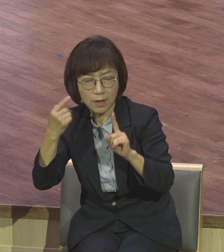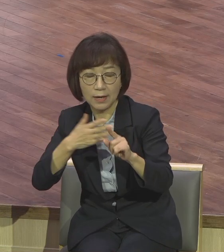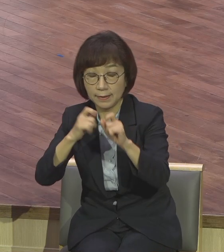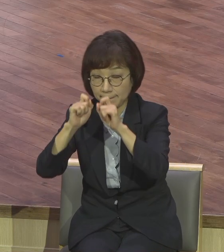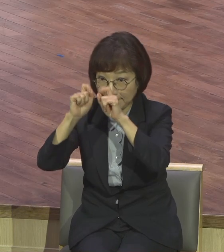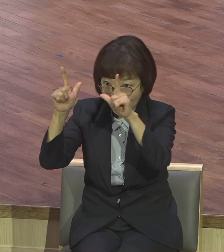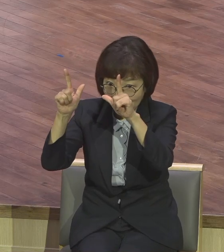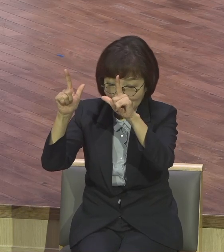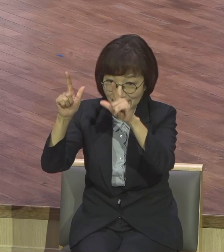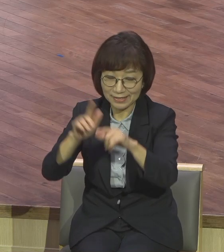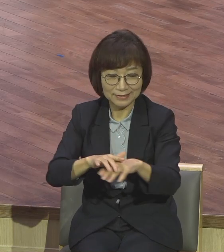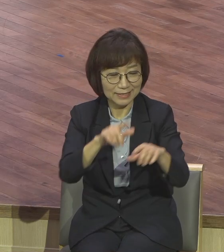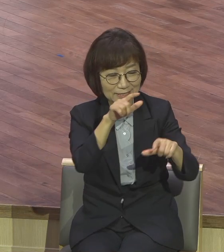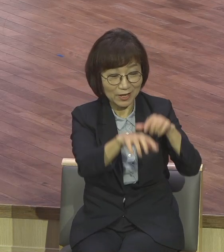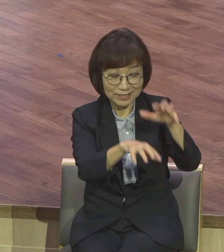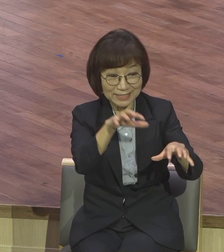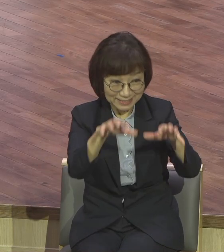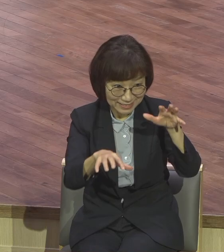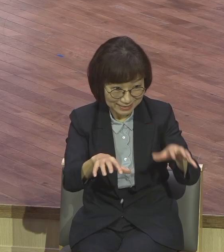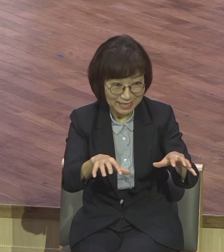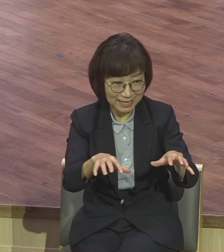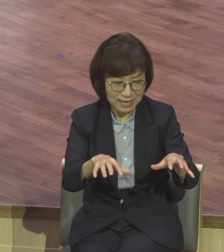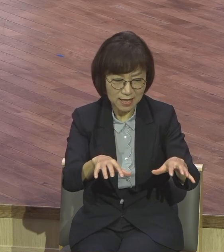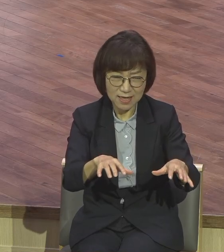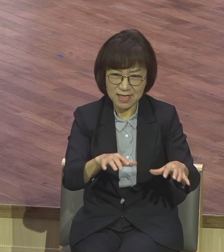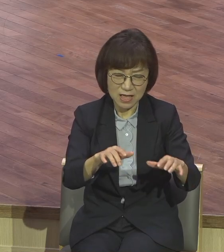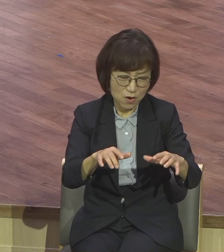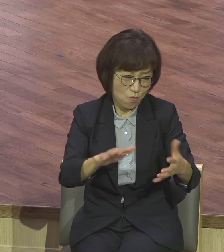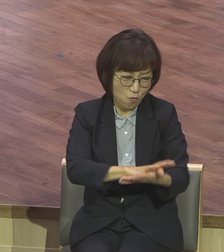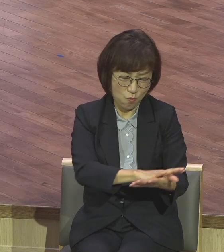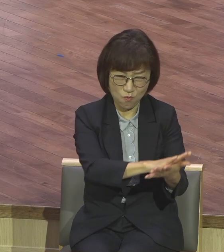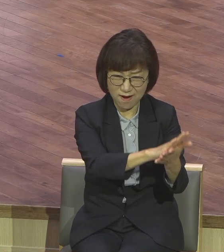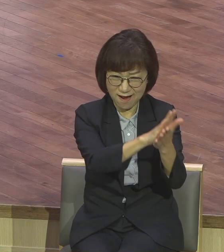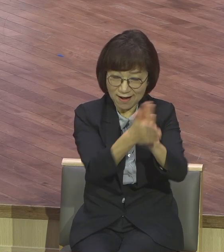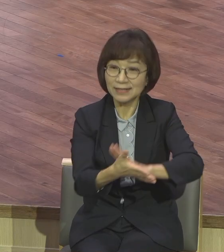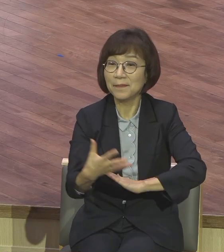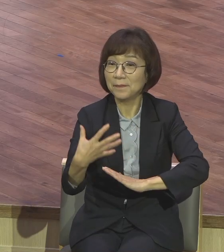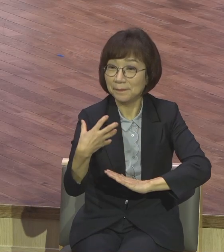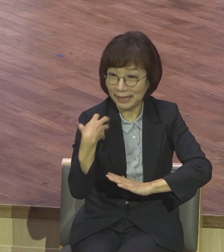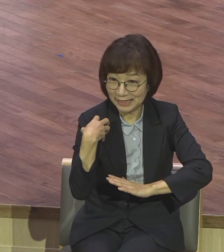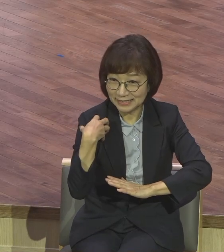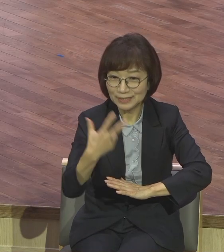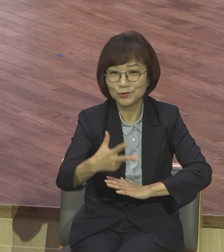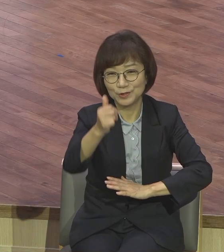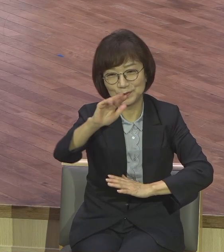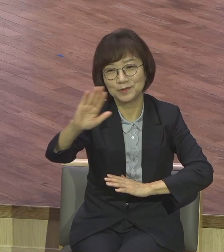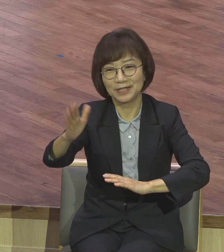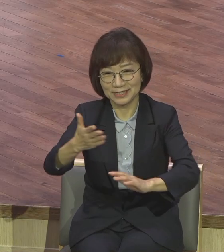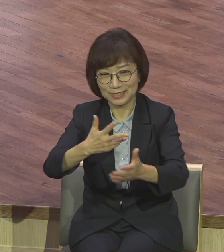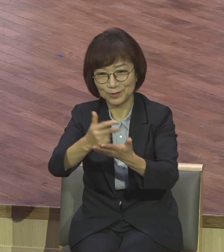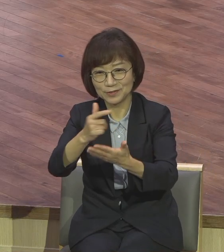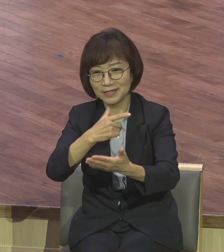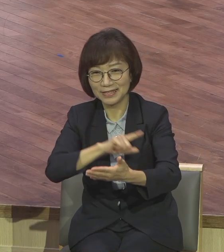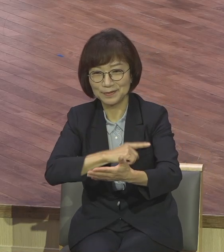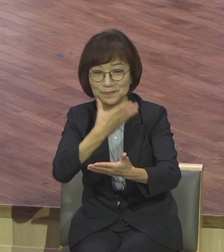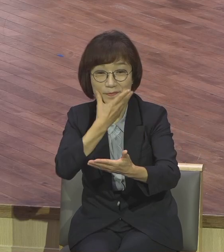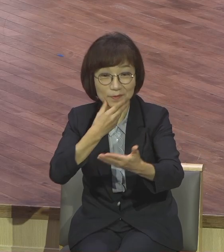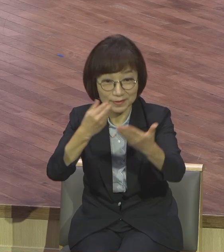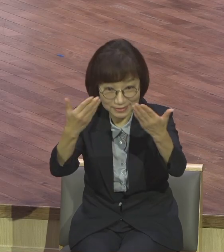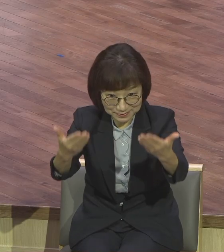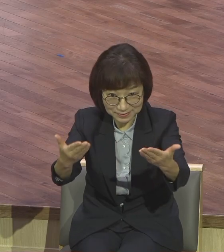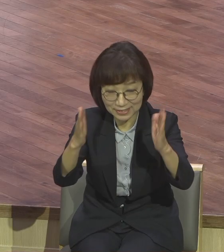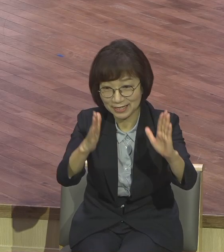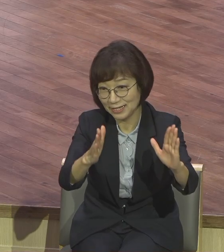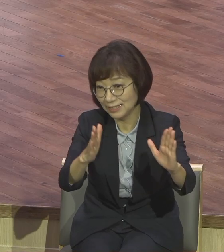현장의 영적 지형을 바꾸는 체인지 메이커 되시기를 주님으로 축복합니다. 그럼 첫째로